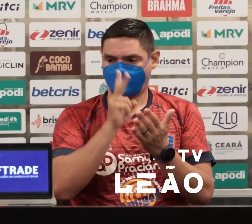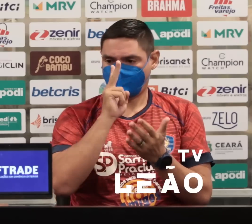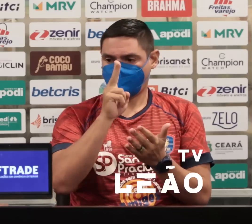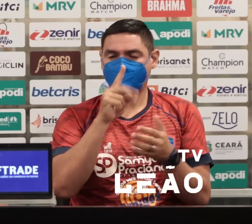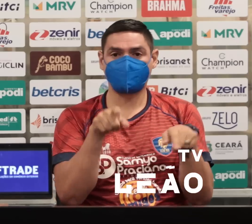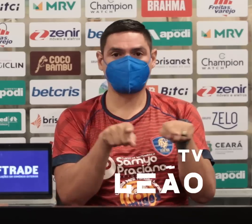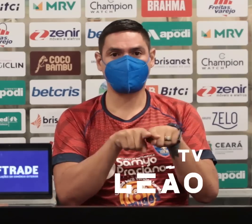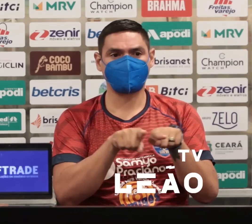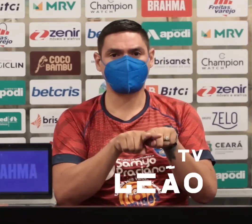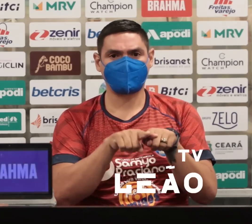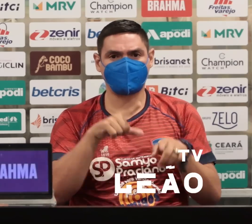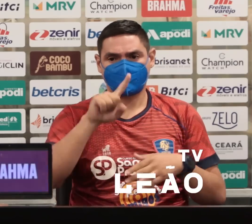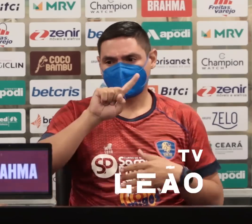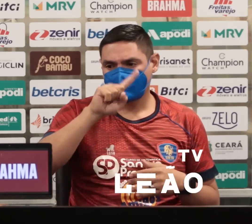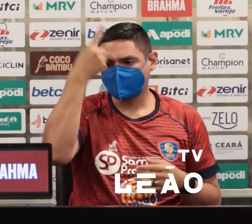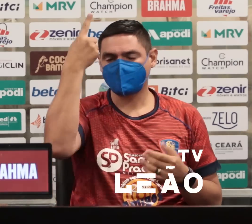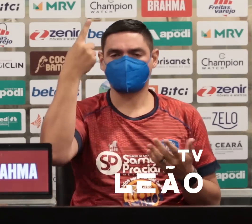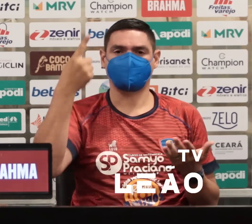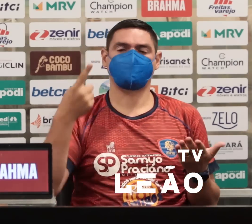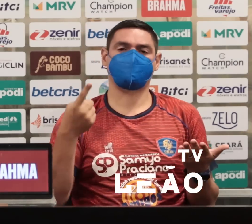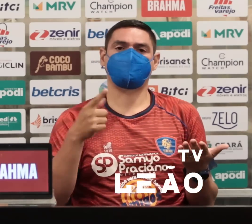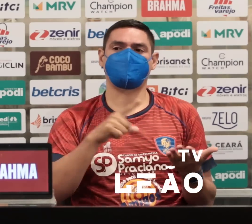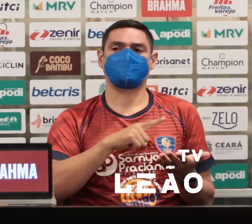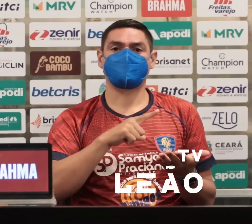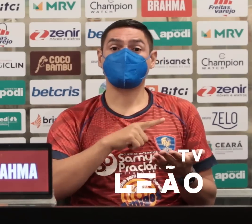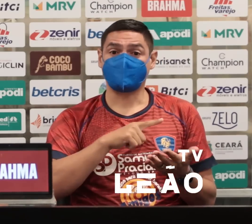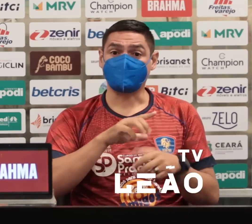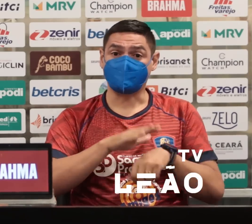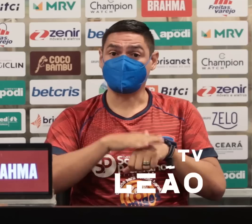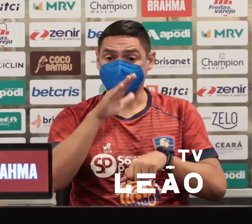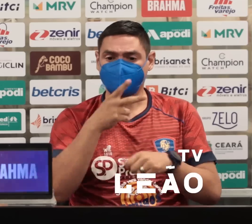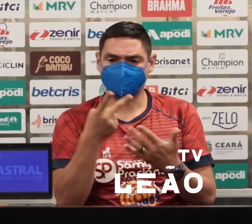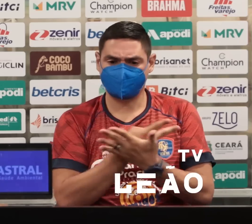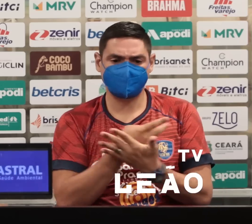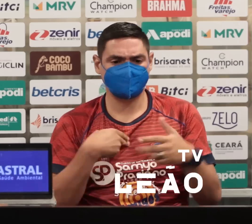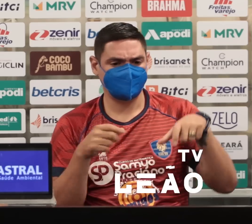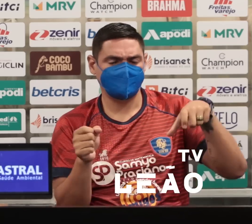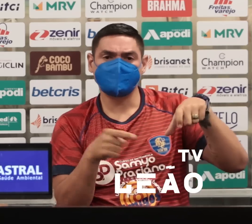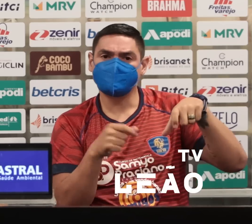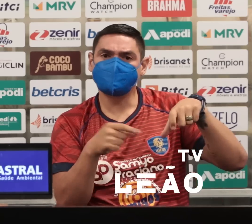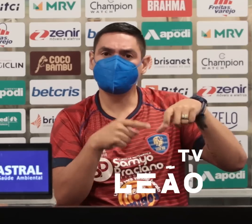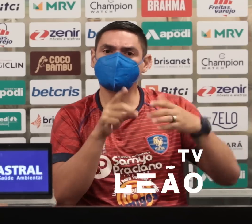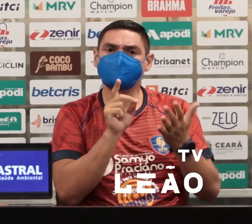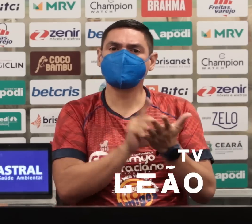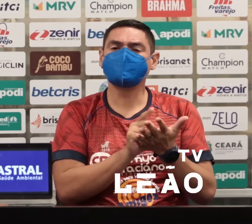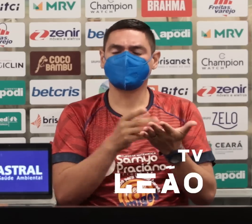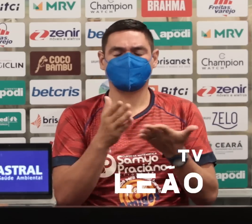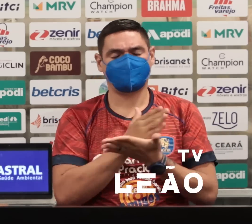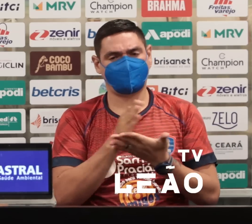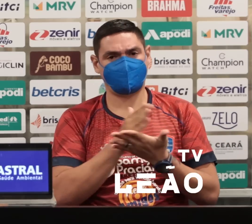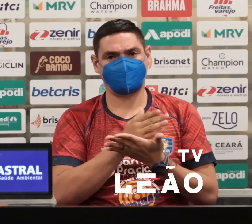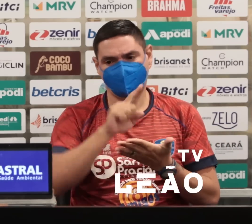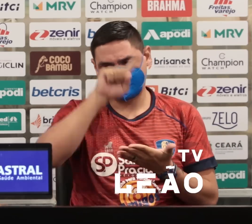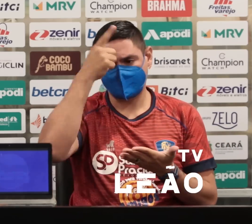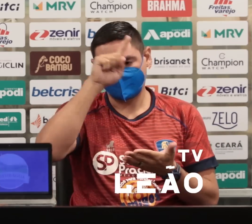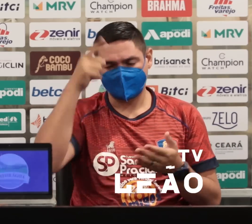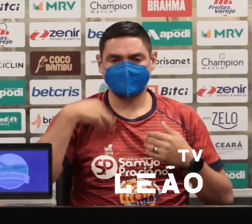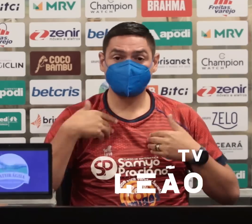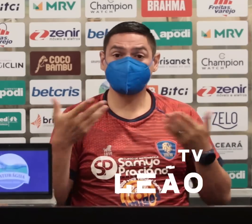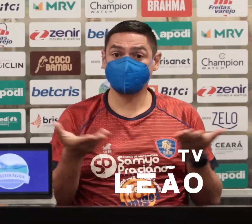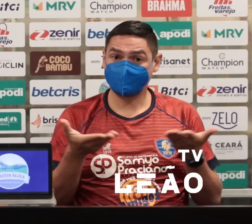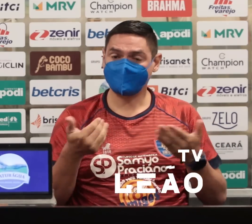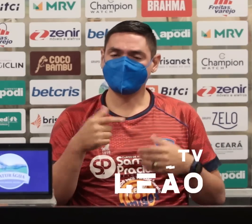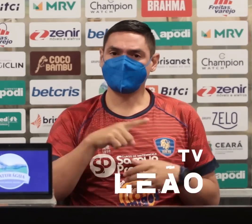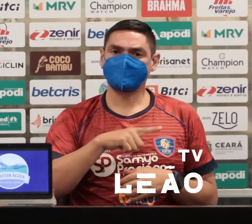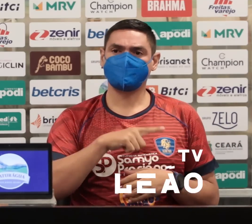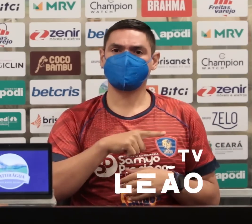y crear situaciones mucho más claras que lo que creamos hoy. Creamos